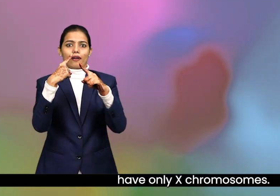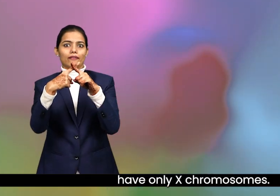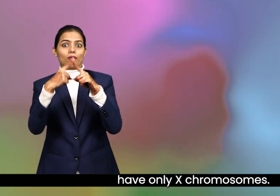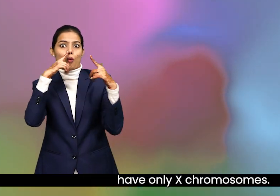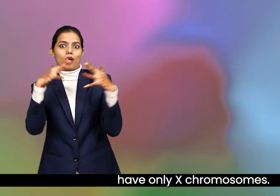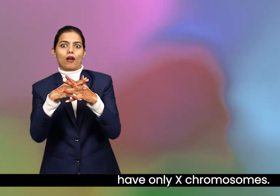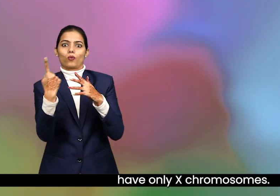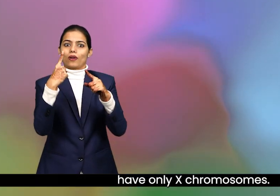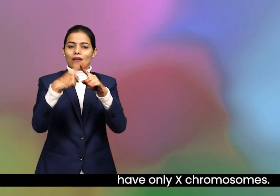உள்ளன.